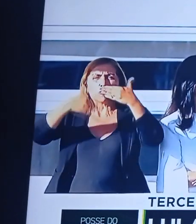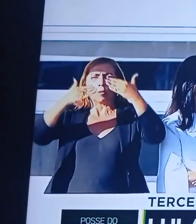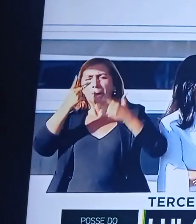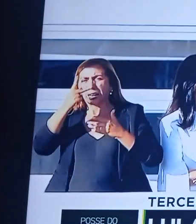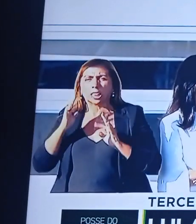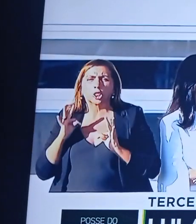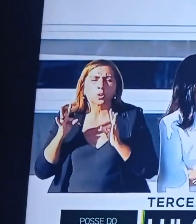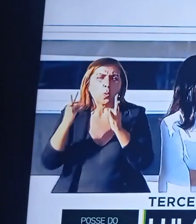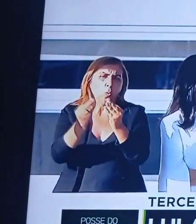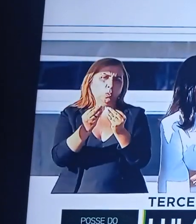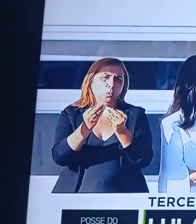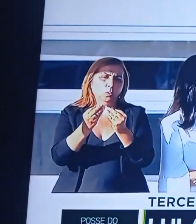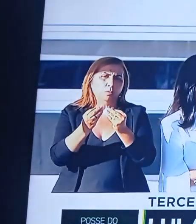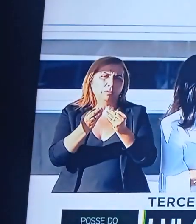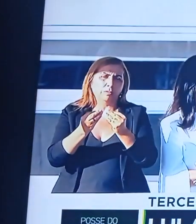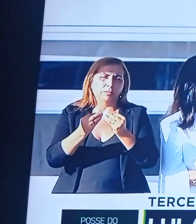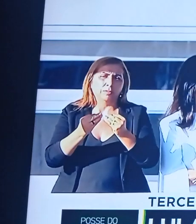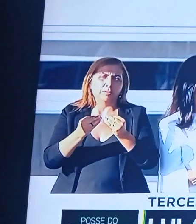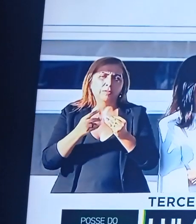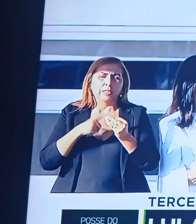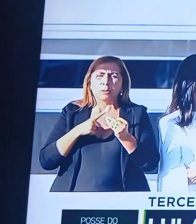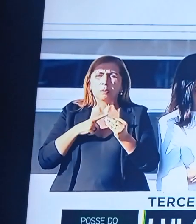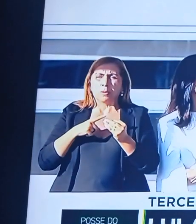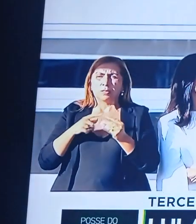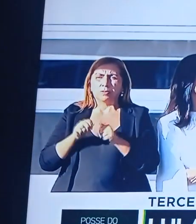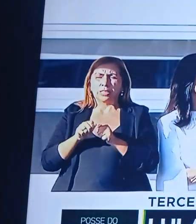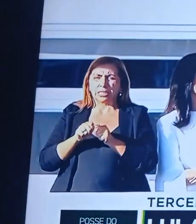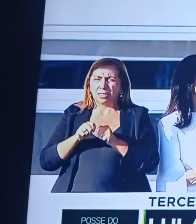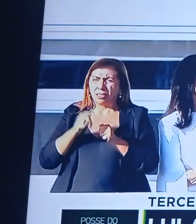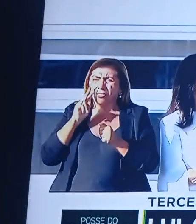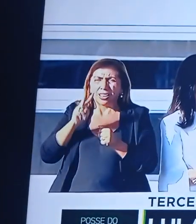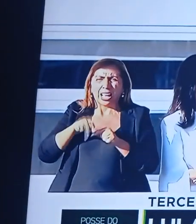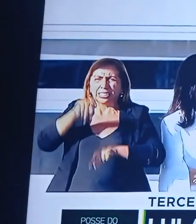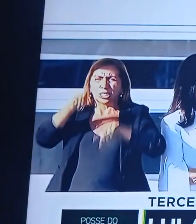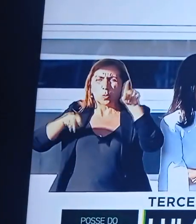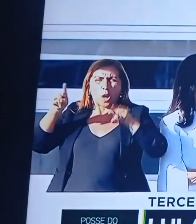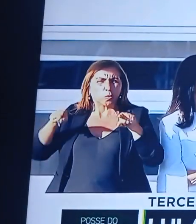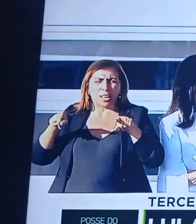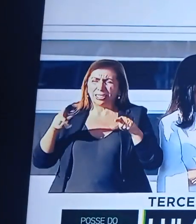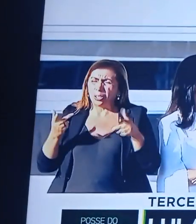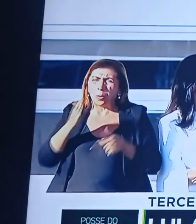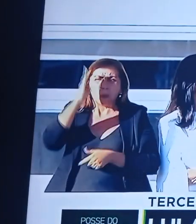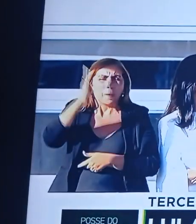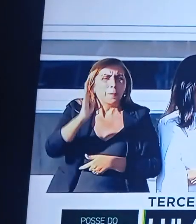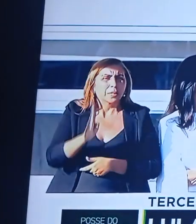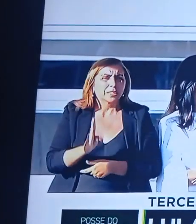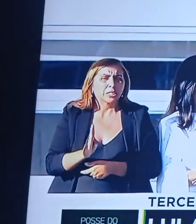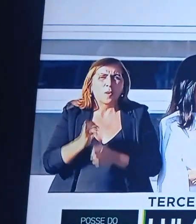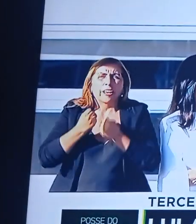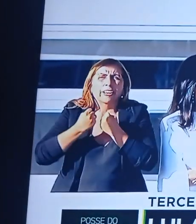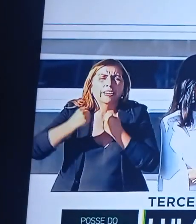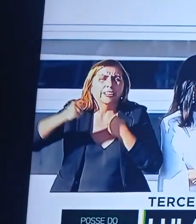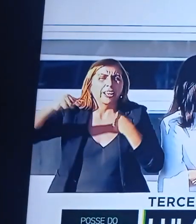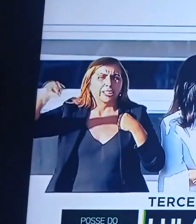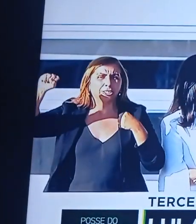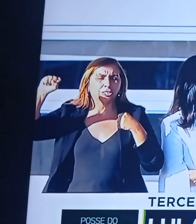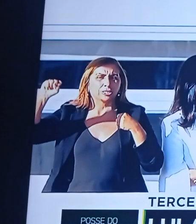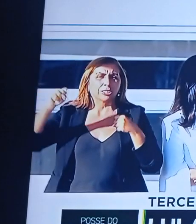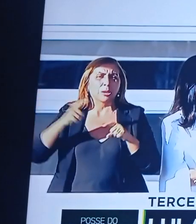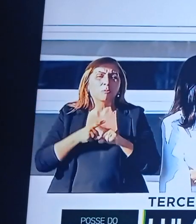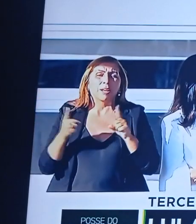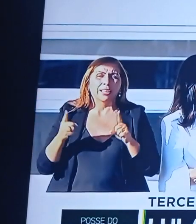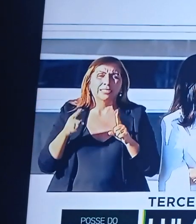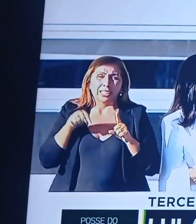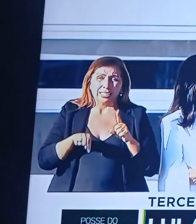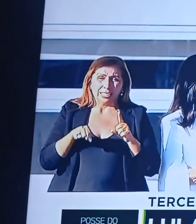todas, não pode haver lugar para tanta desigualdade. O Brasil é grande, mas a real